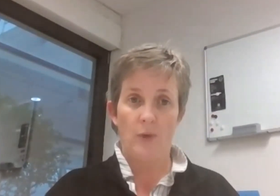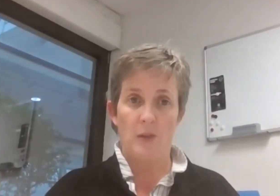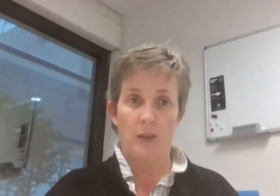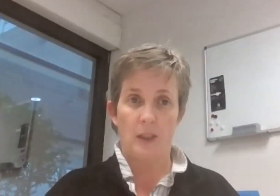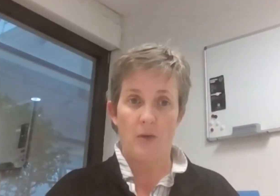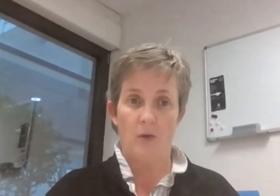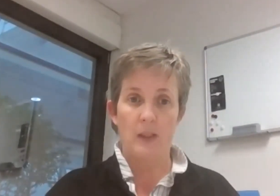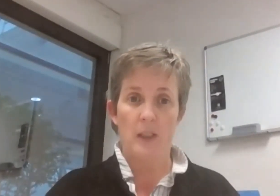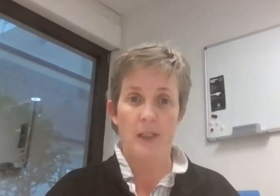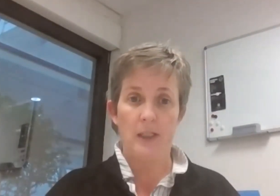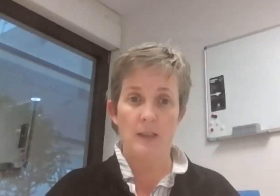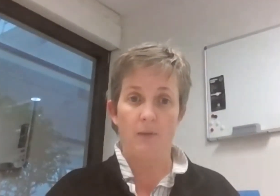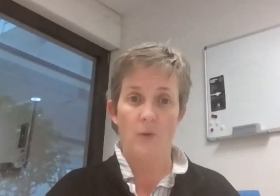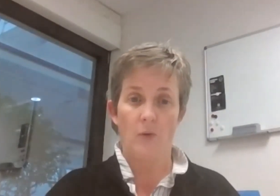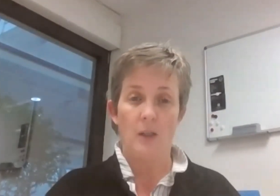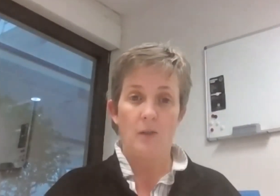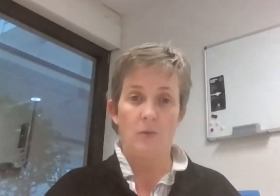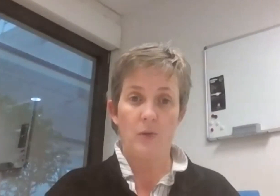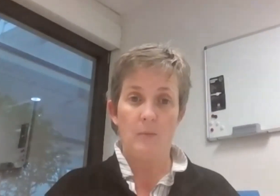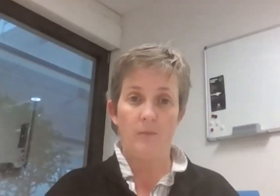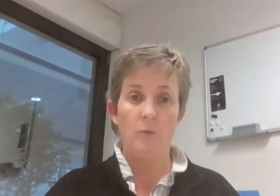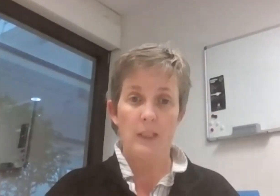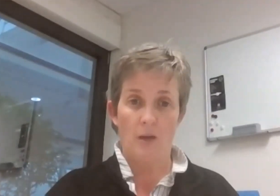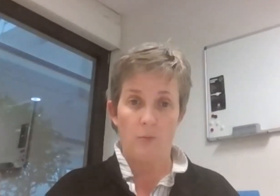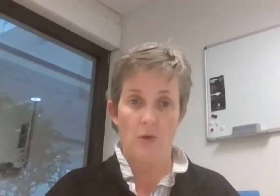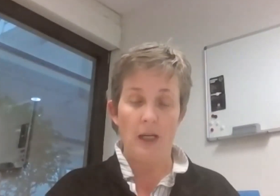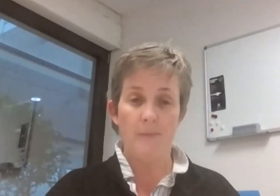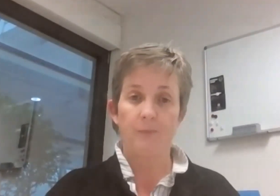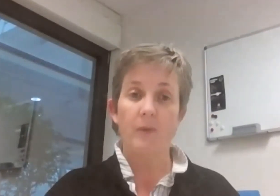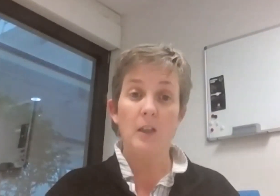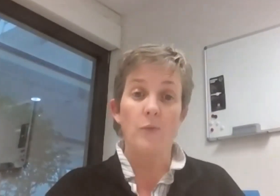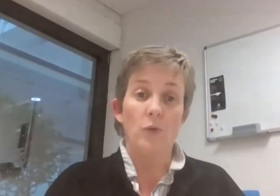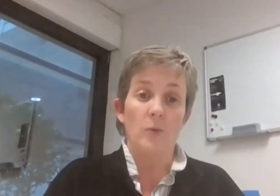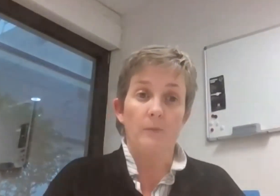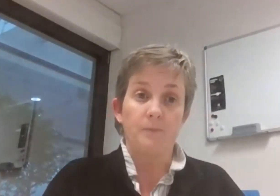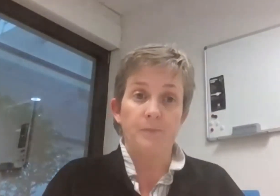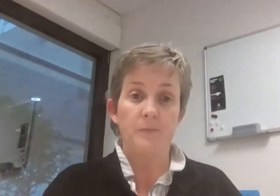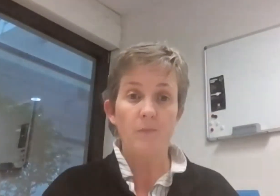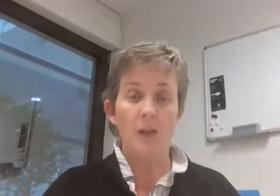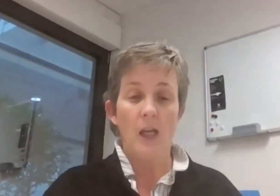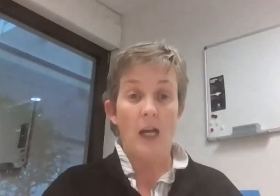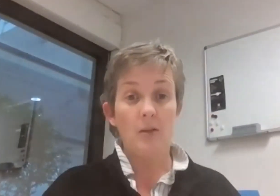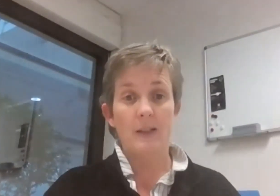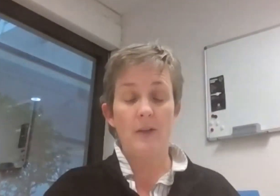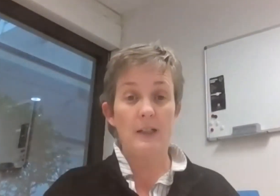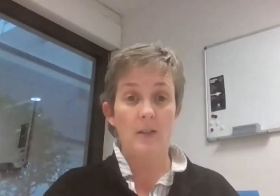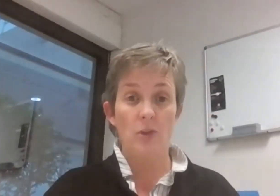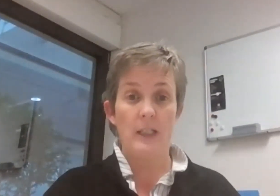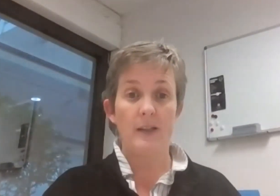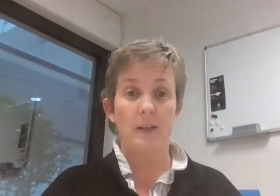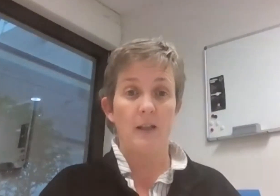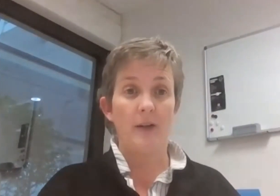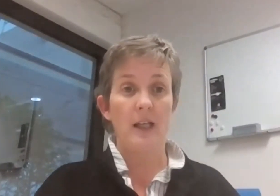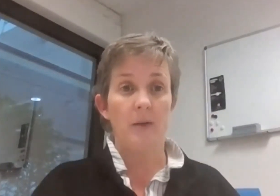notre professeur qui enseigne la LSF, donc une matière optionnelle. Bien, font ce choix. Alors, c'est ce